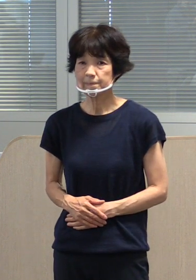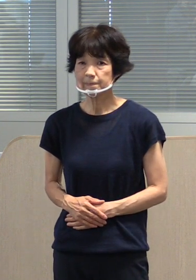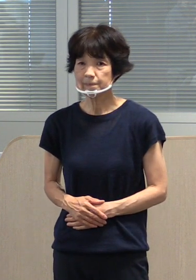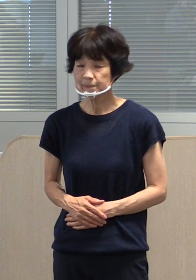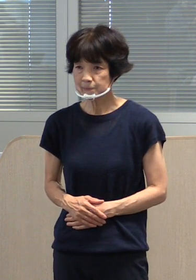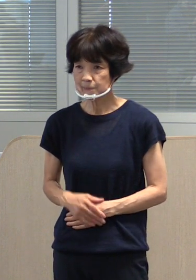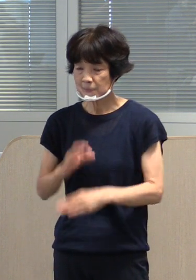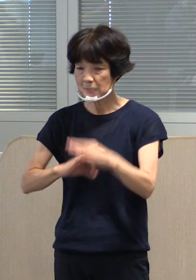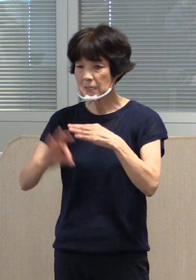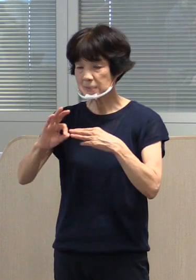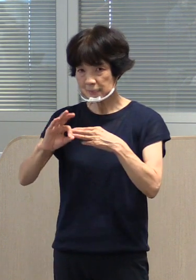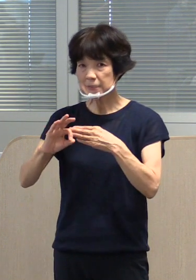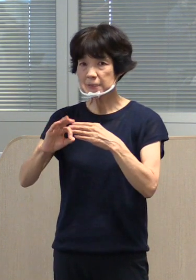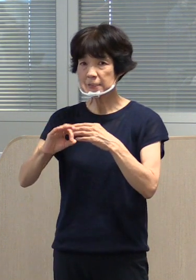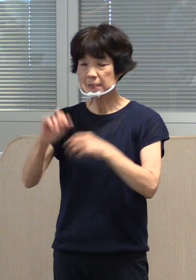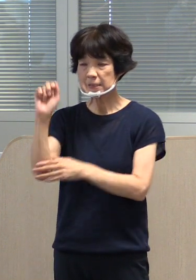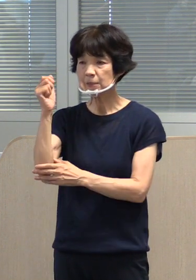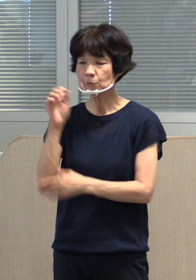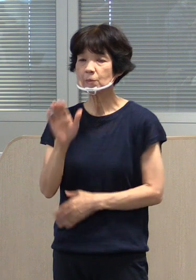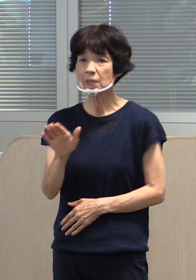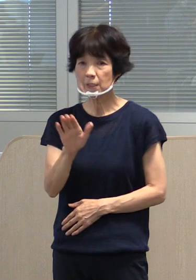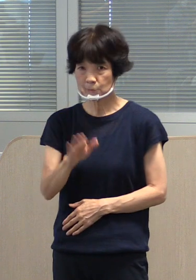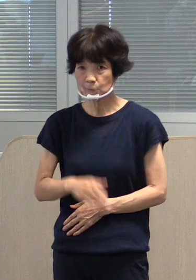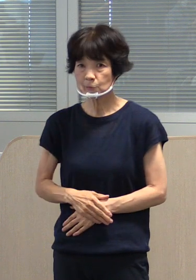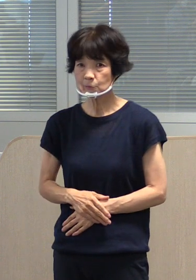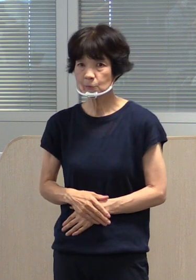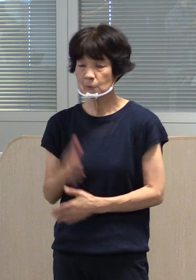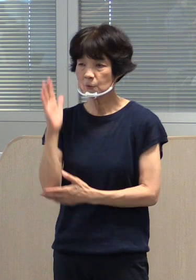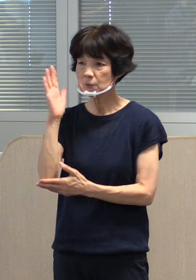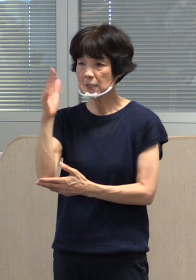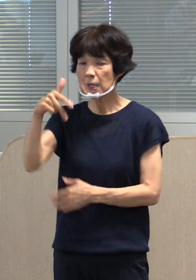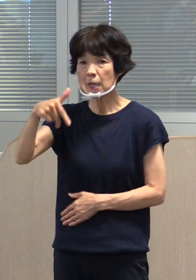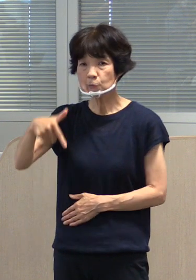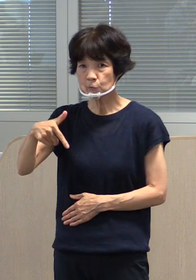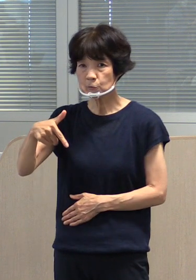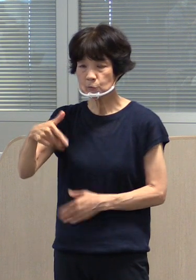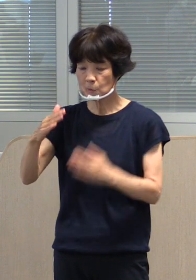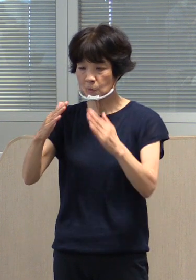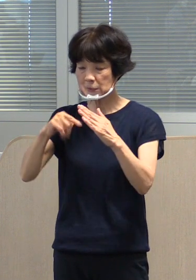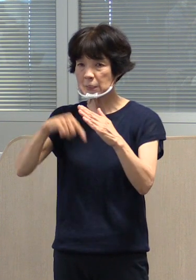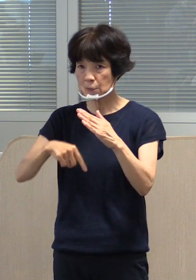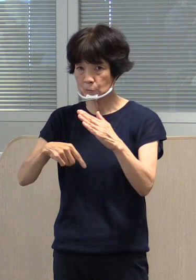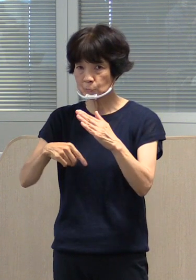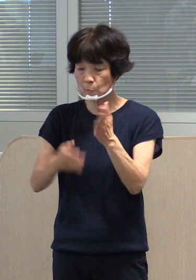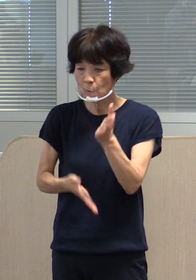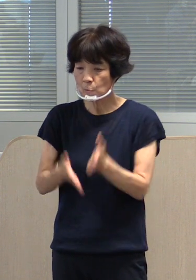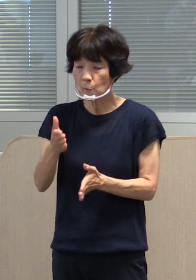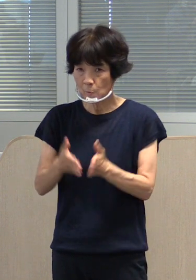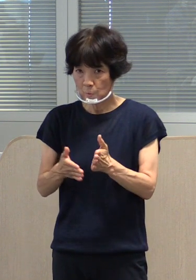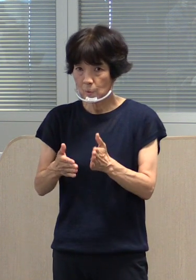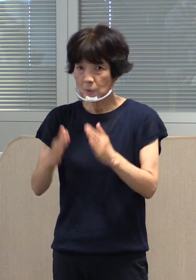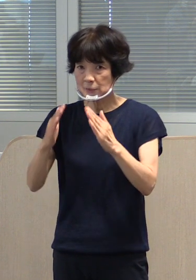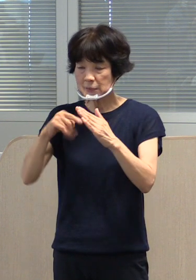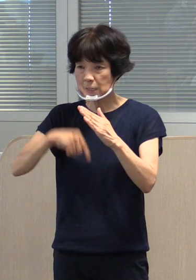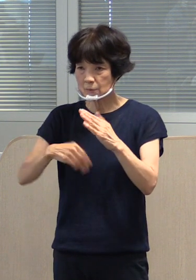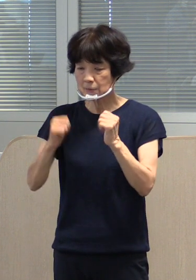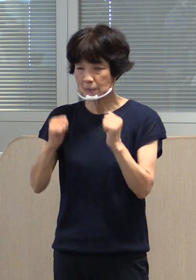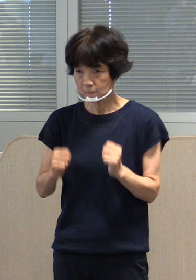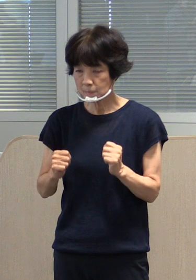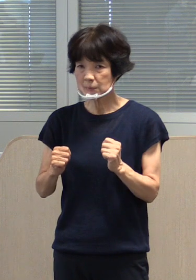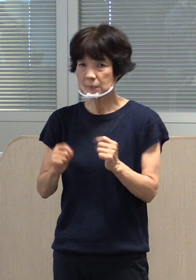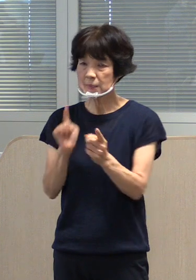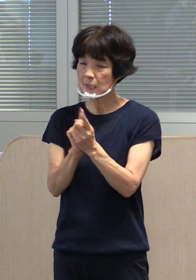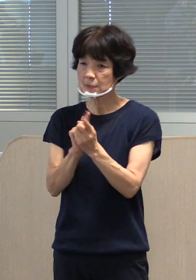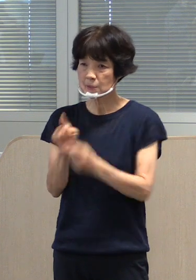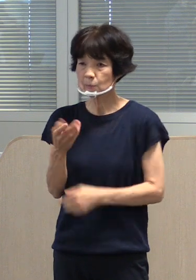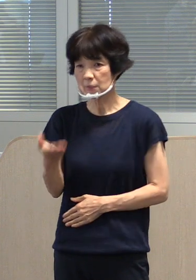朝日新聞の高橋と申します。政府 の自宅療養を基本とするという方針について知事どういうふうに考えていらっしゃい